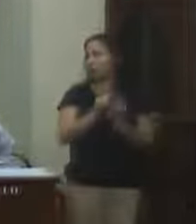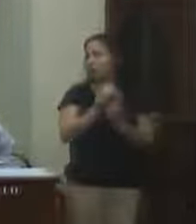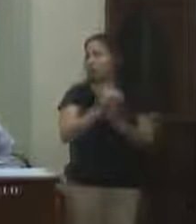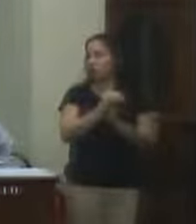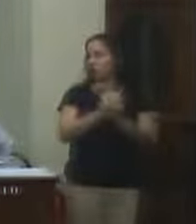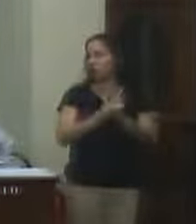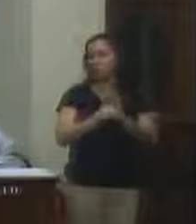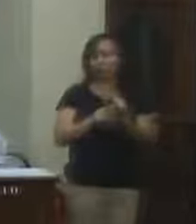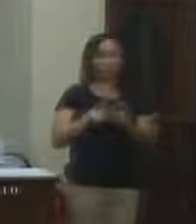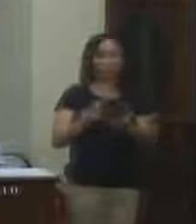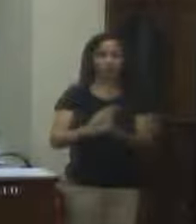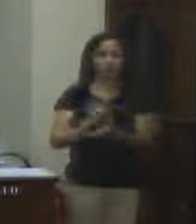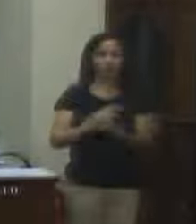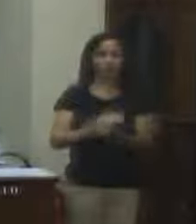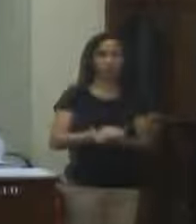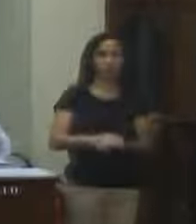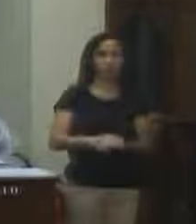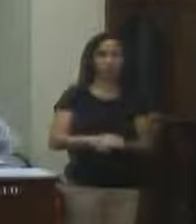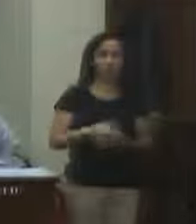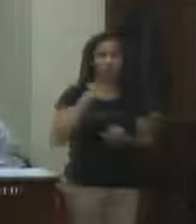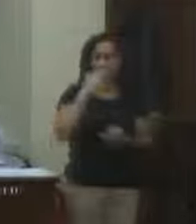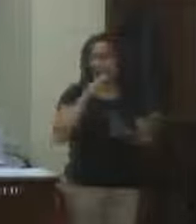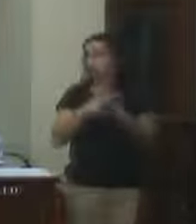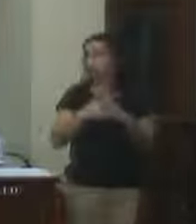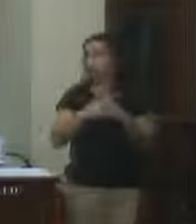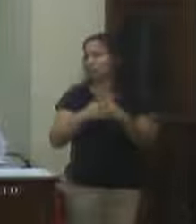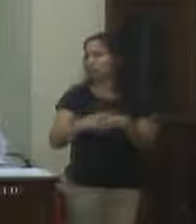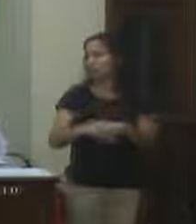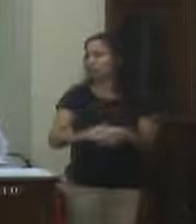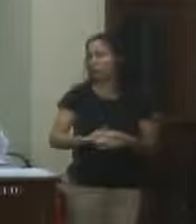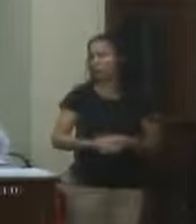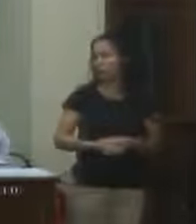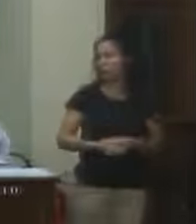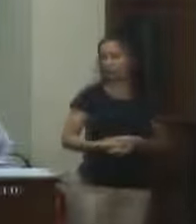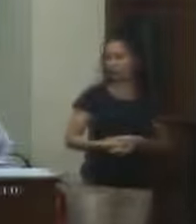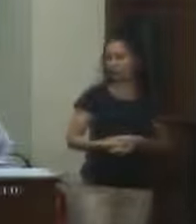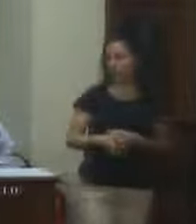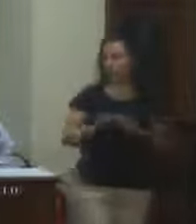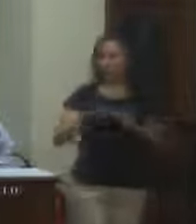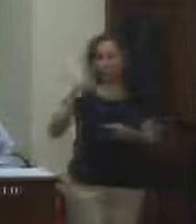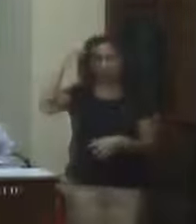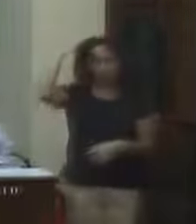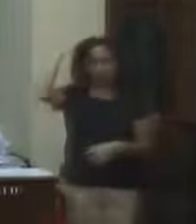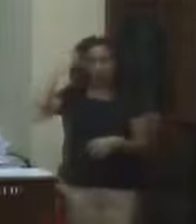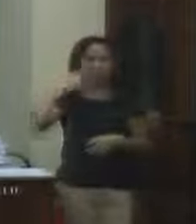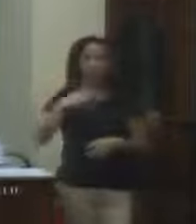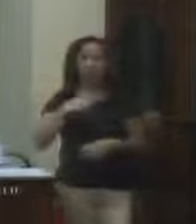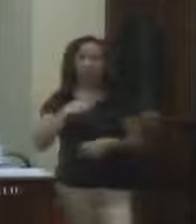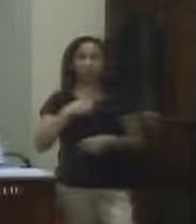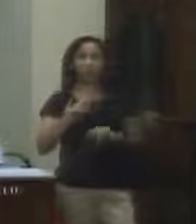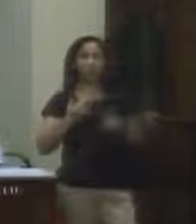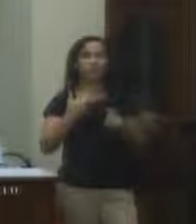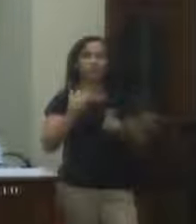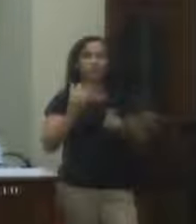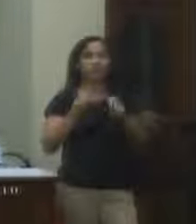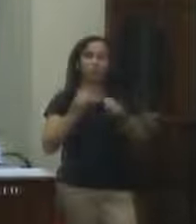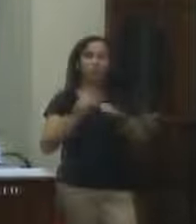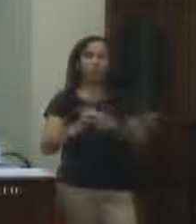chulo e mal elaborado. Não culpa de vocês, mas culpa dessa situação incabível